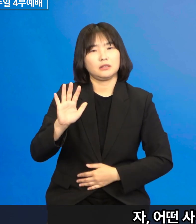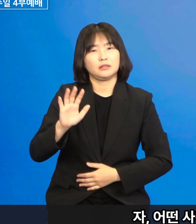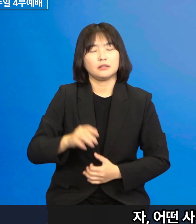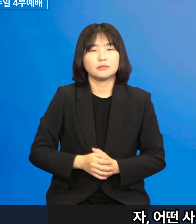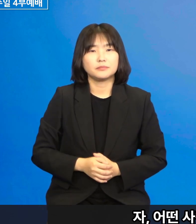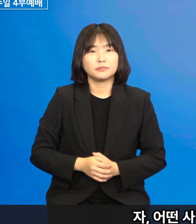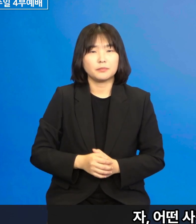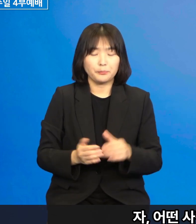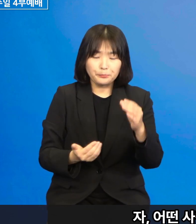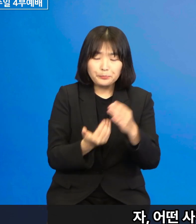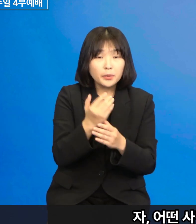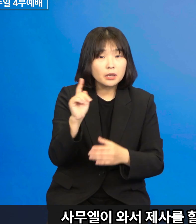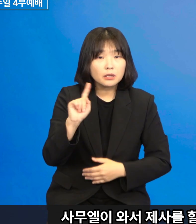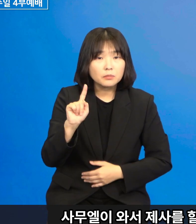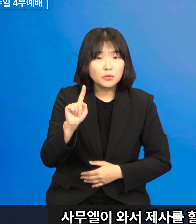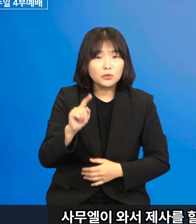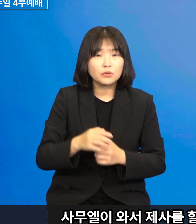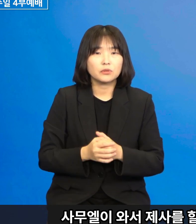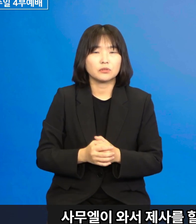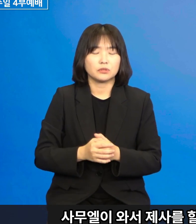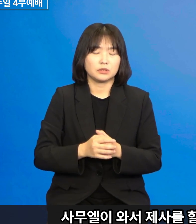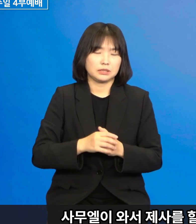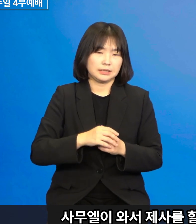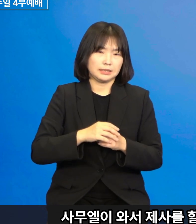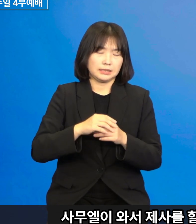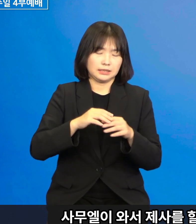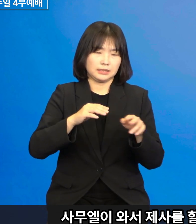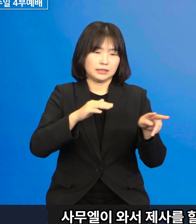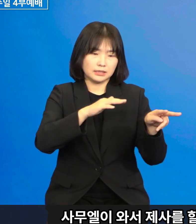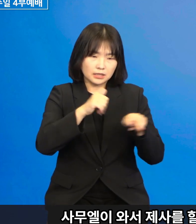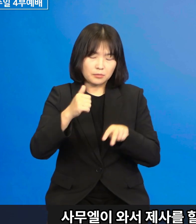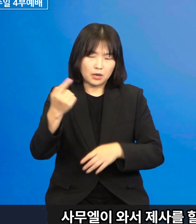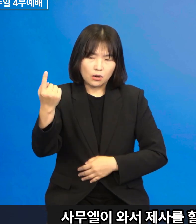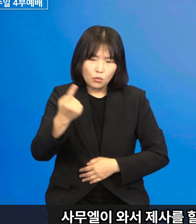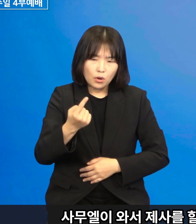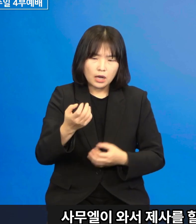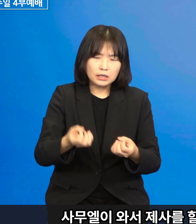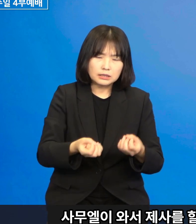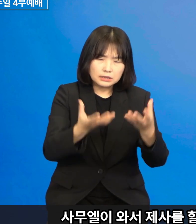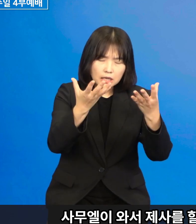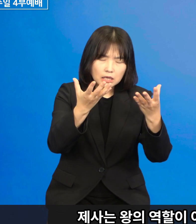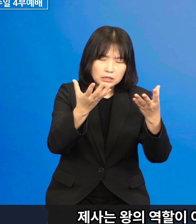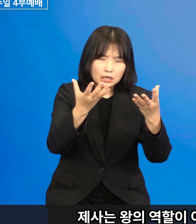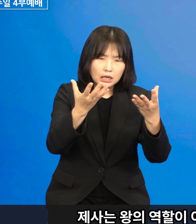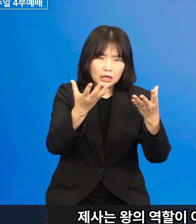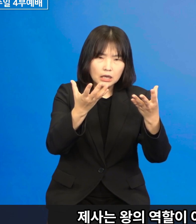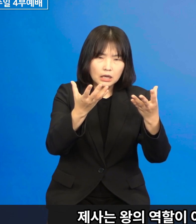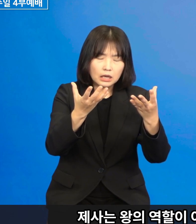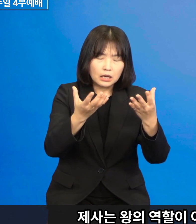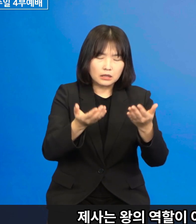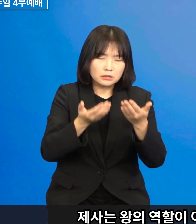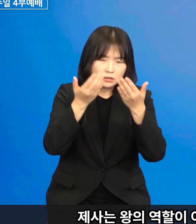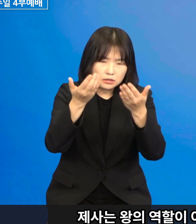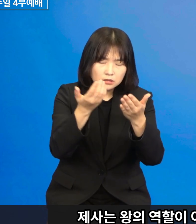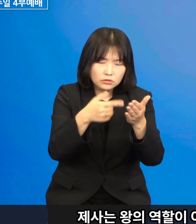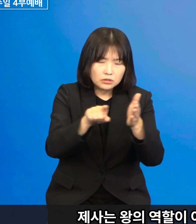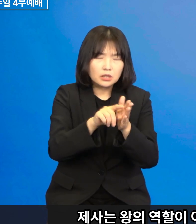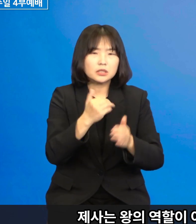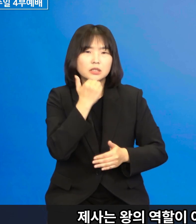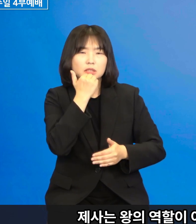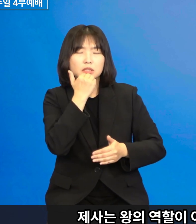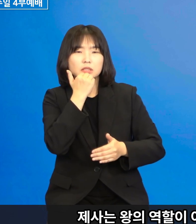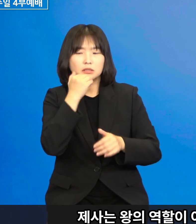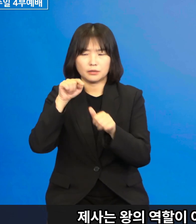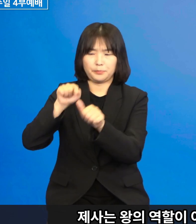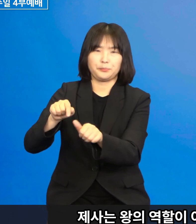어떤 사건이 있었습니까? 사무엘이 와서 제사를 할 수 있도록 기다리라고 했어요. 제사는 왕의 역할이